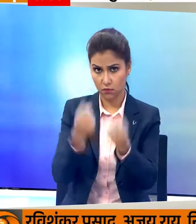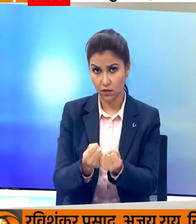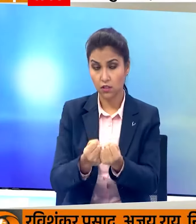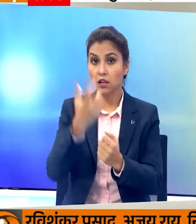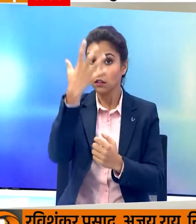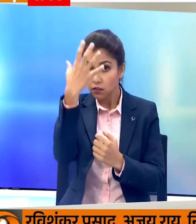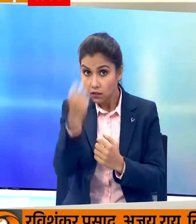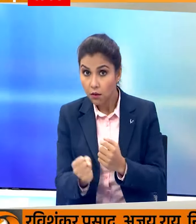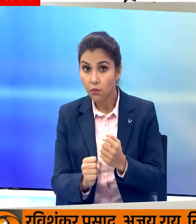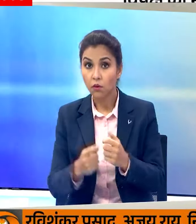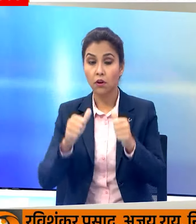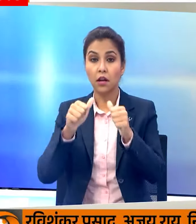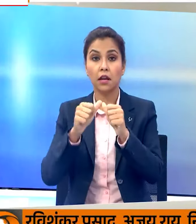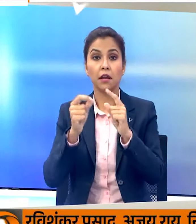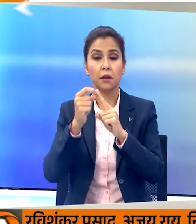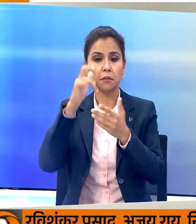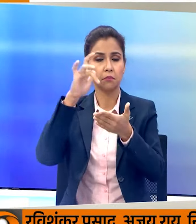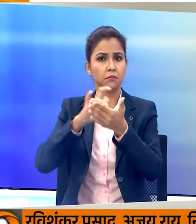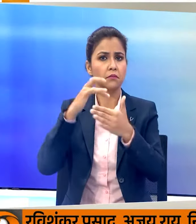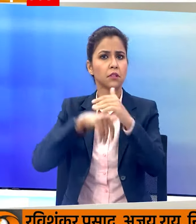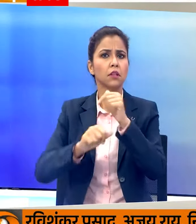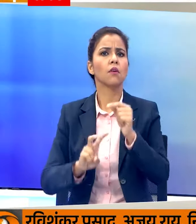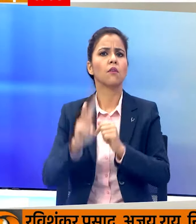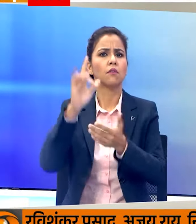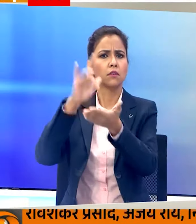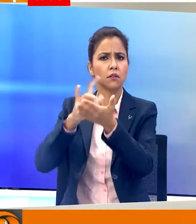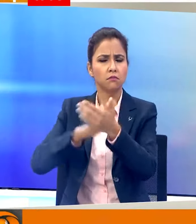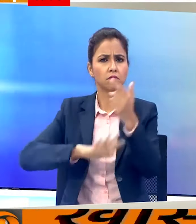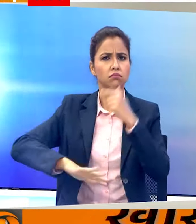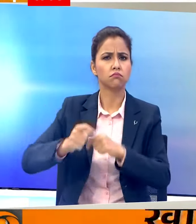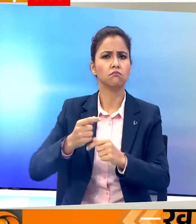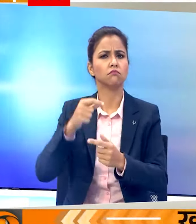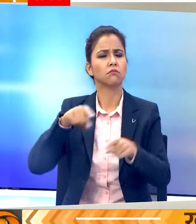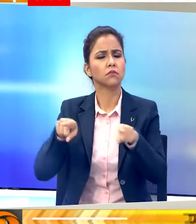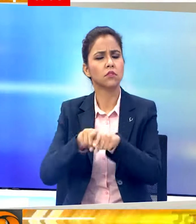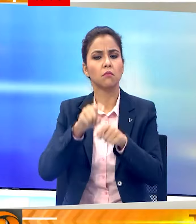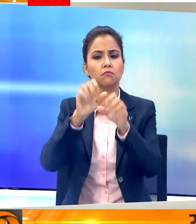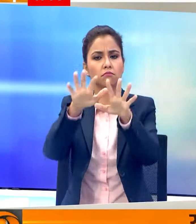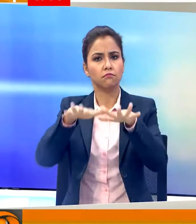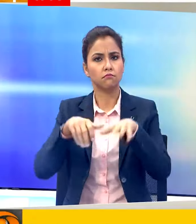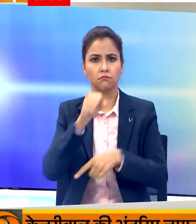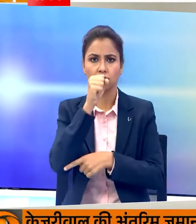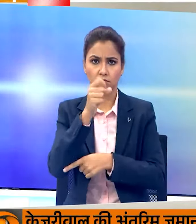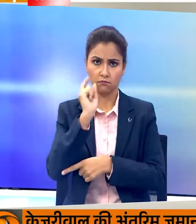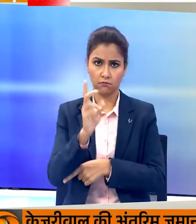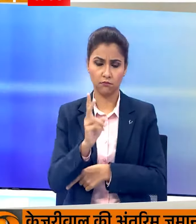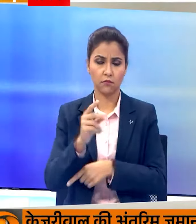विजयवाड़ा में गठबंधन प्रत्याशी के पक्ष में चुनावी रैली को संबोधित करें